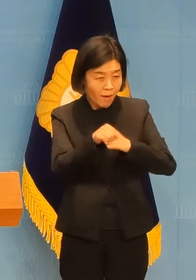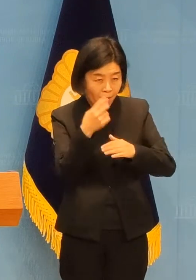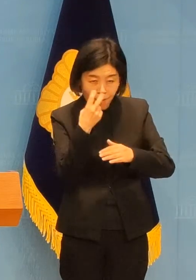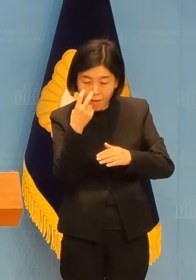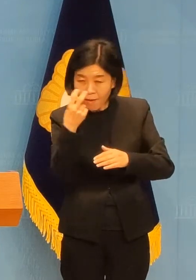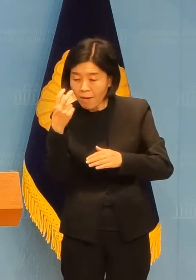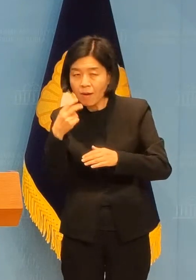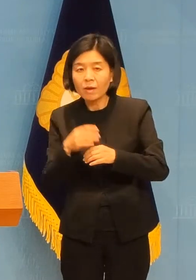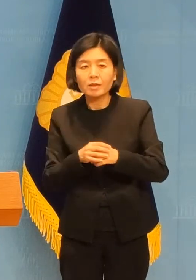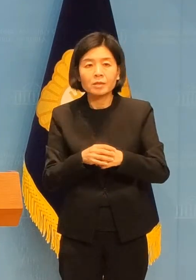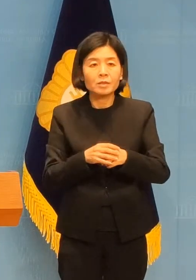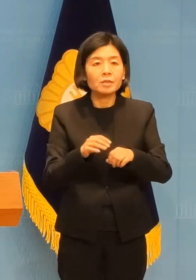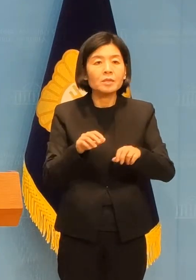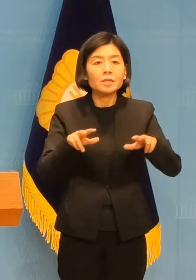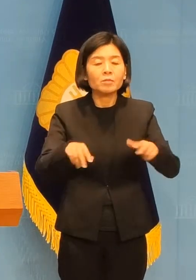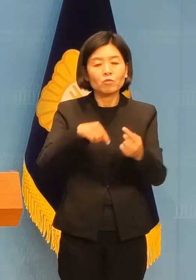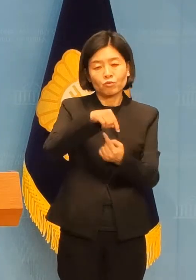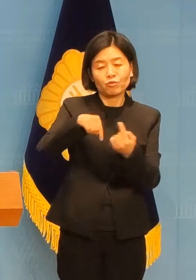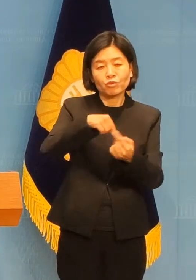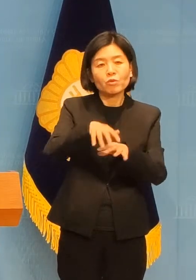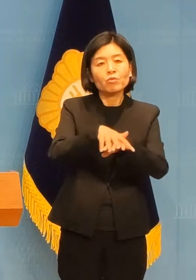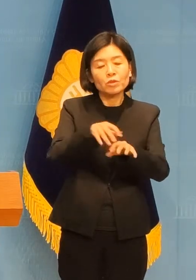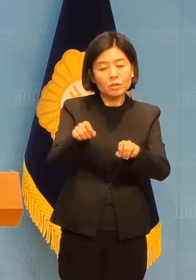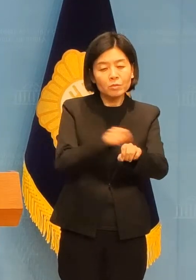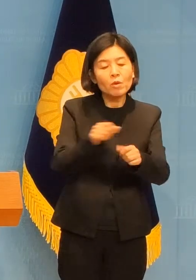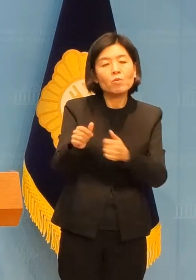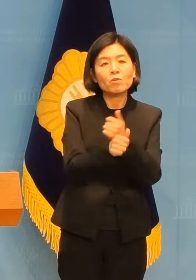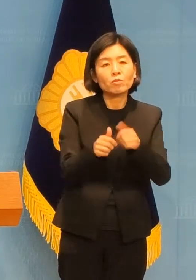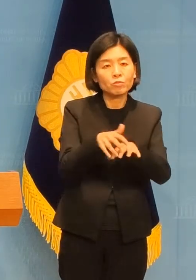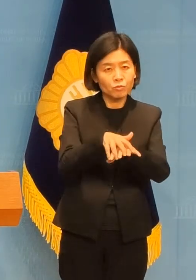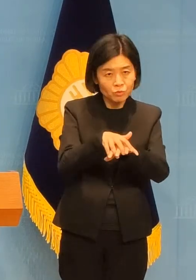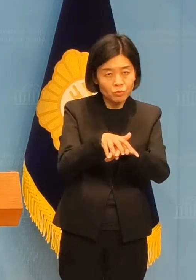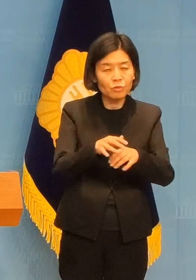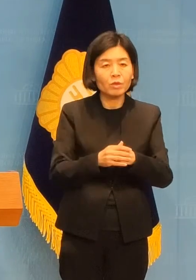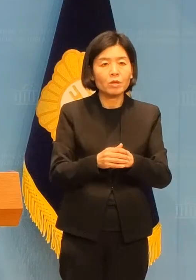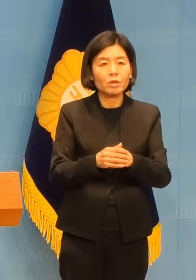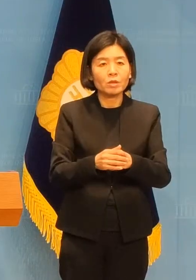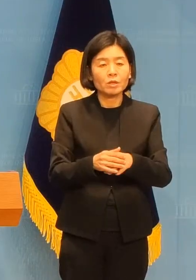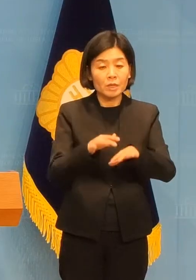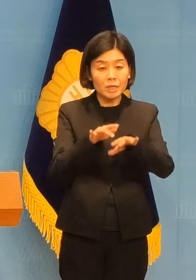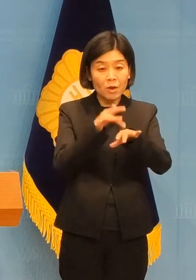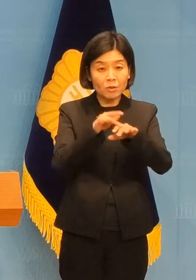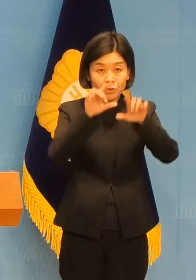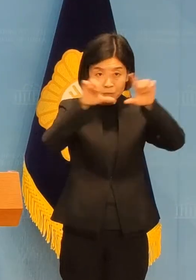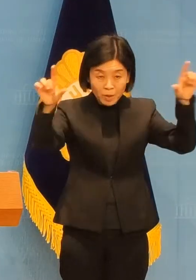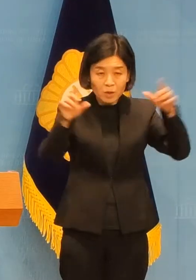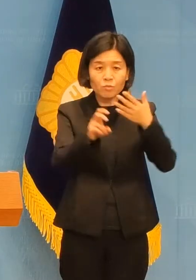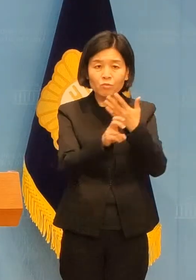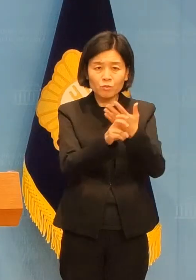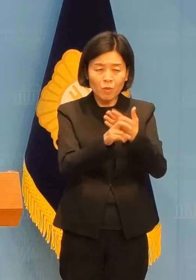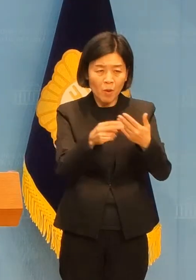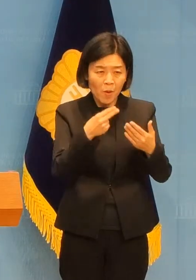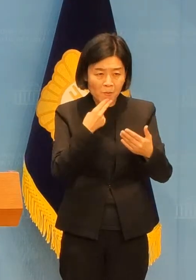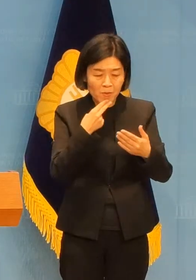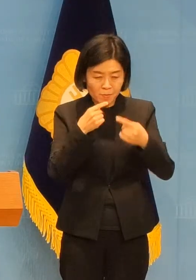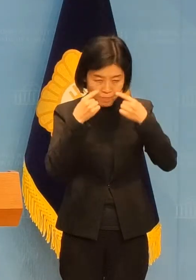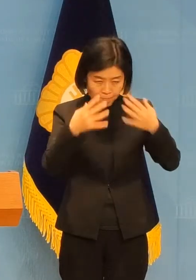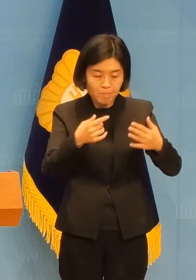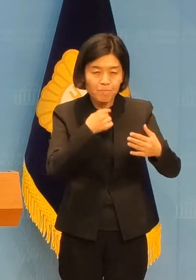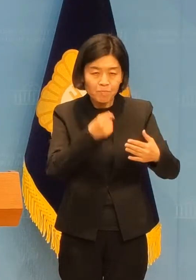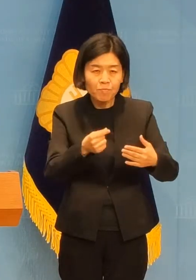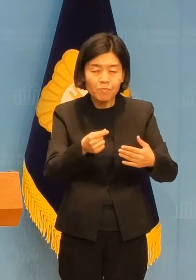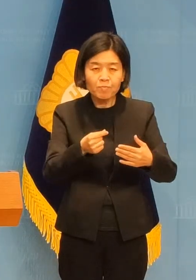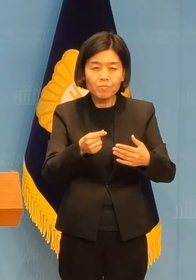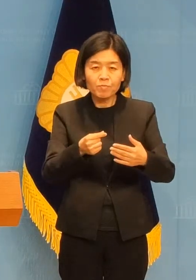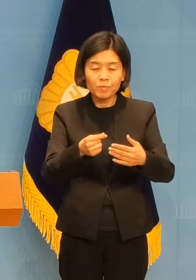구성해 현재 운영하고 있습니다. 특별위원회를 중심으로 불법 현수막이 근본적으로 근절될 수 있도록 관련 부처와